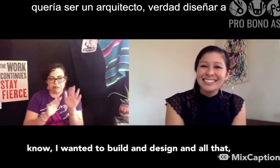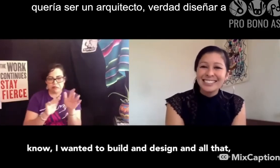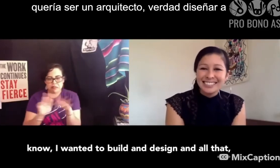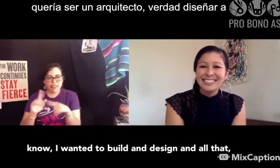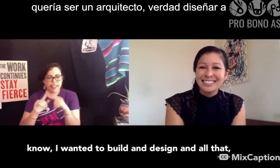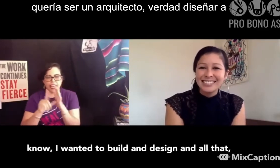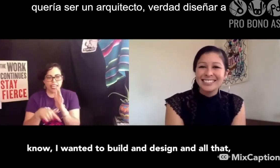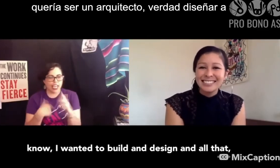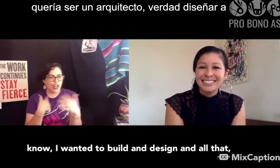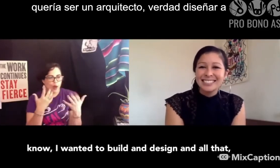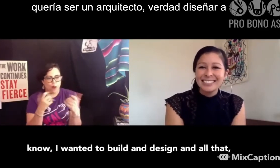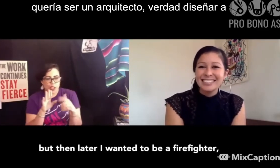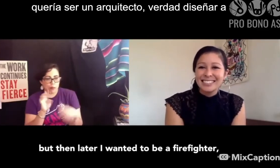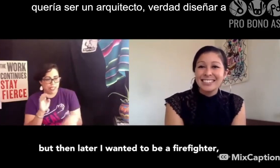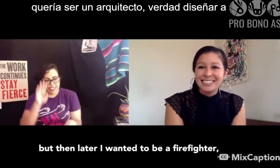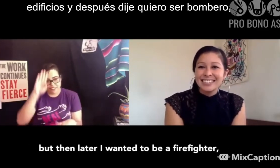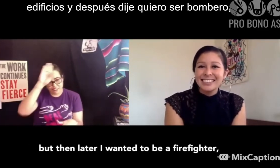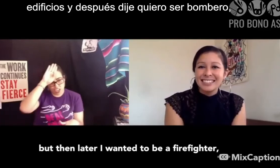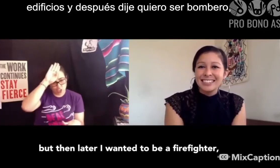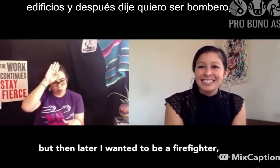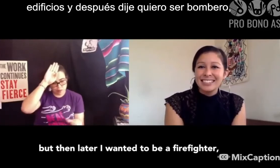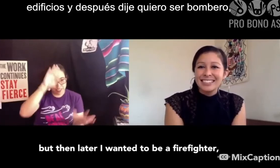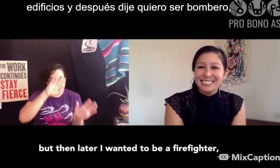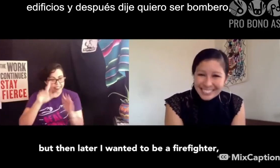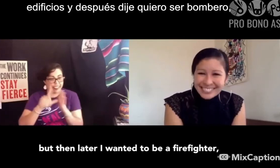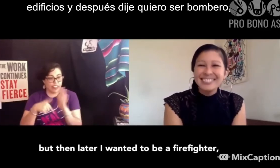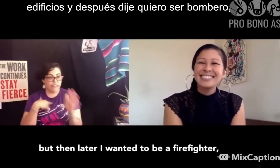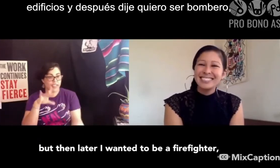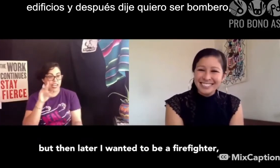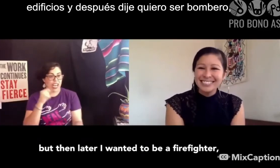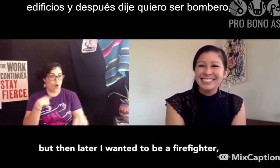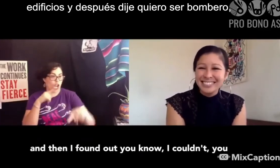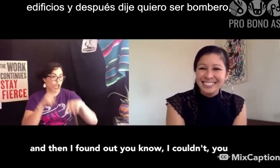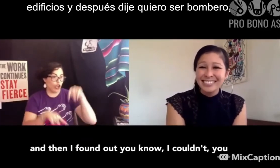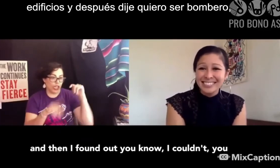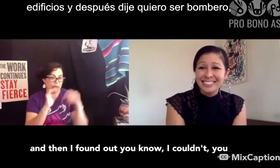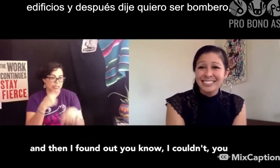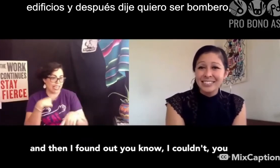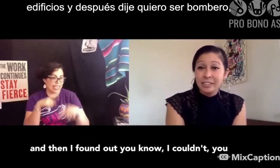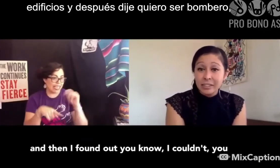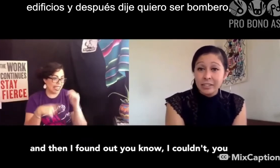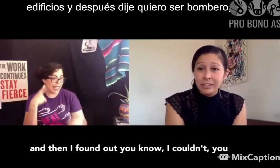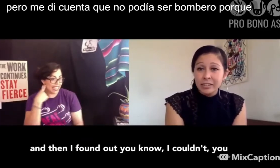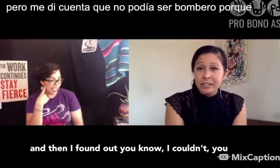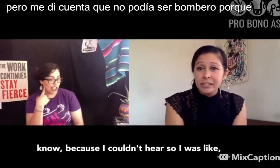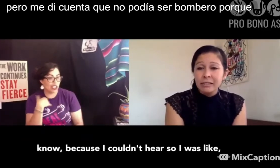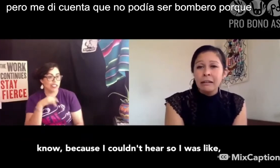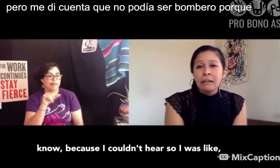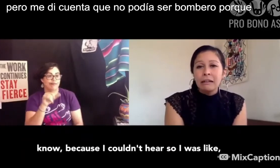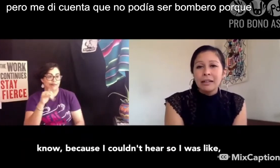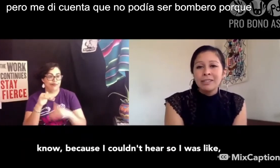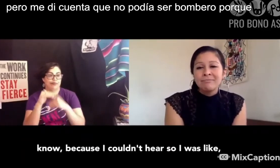ser un arquitecto, ¿verdad? Diseñar edificios y después dije quiero ser